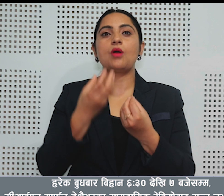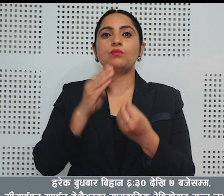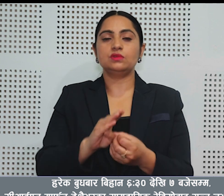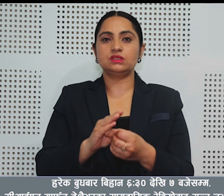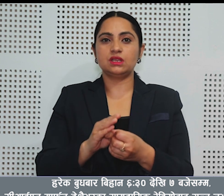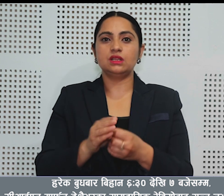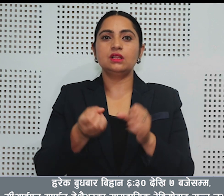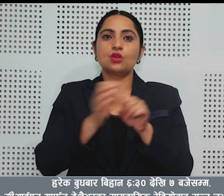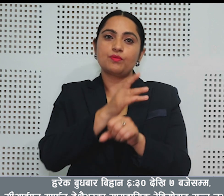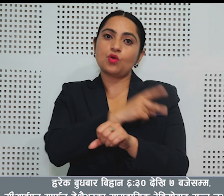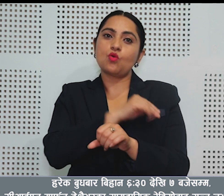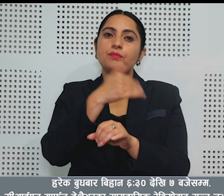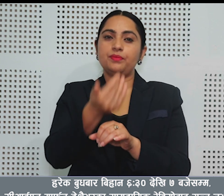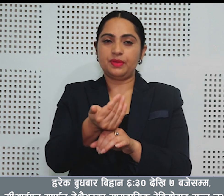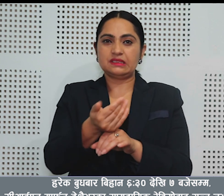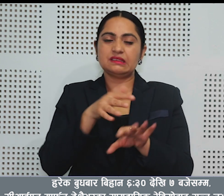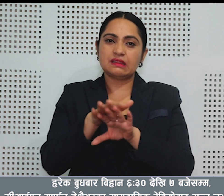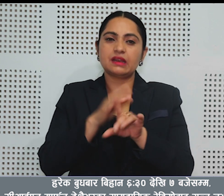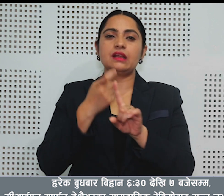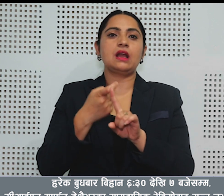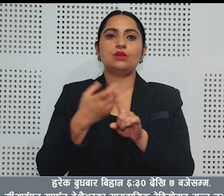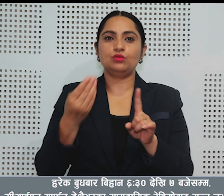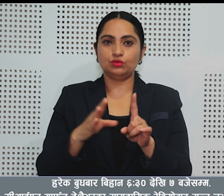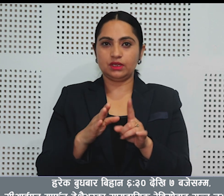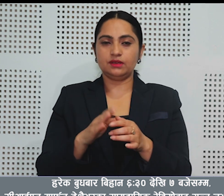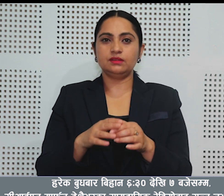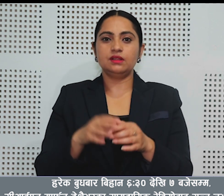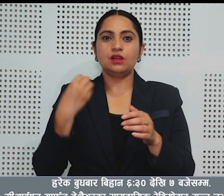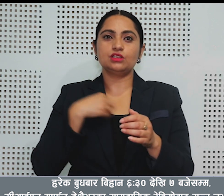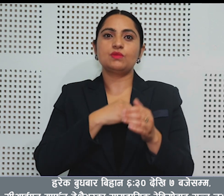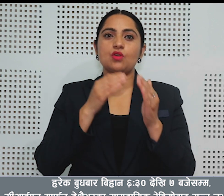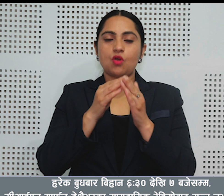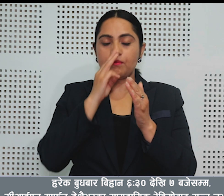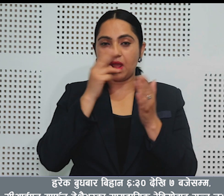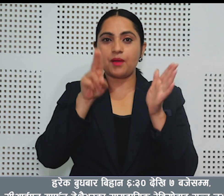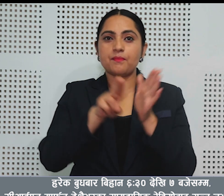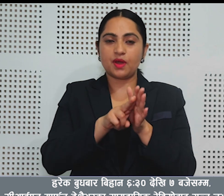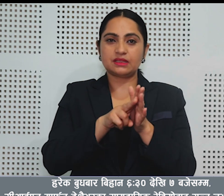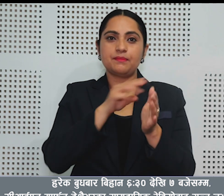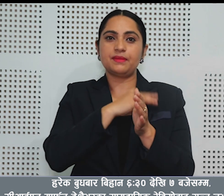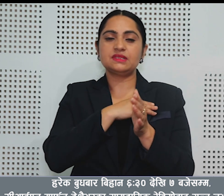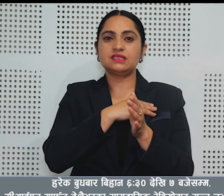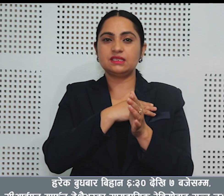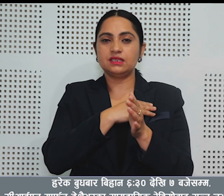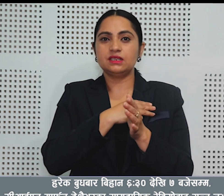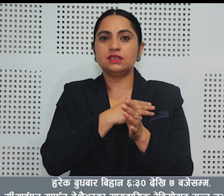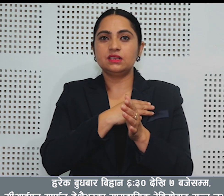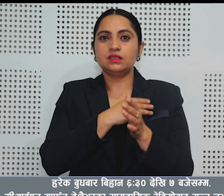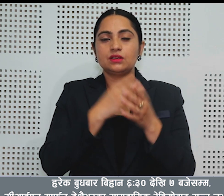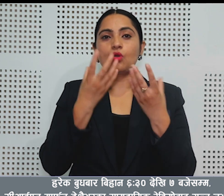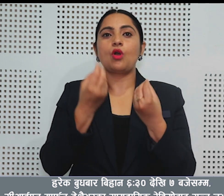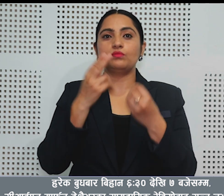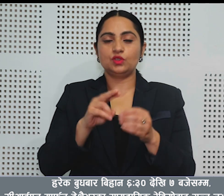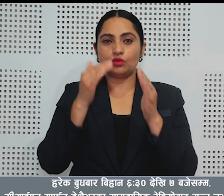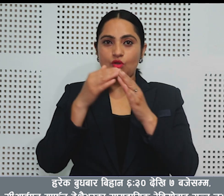हामी कोभिडको खोप लगाइसकेका व्यक्तिहरू धेरै हामीले योभन्दा अगाडि पनि हेऱ्यौँ, अस्पतालमा भर्ना हुने दर एकदम कम, भर्ना हुनु नपर्ने, घरमै